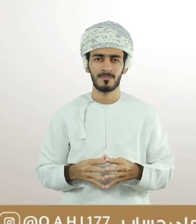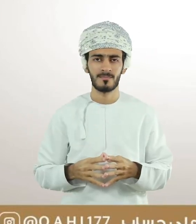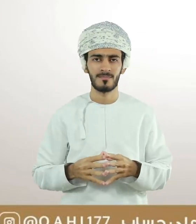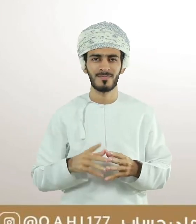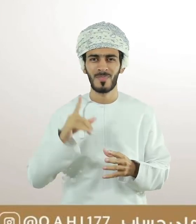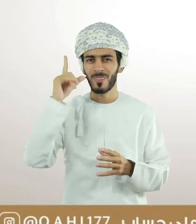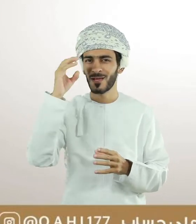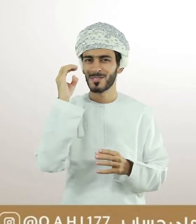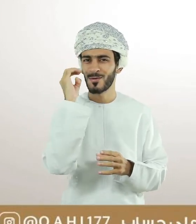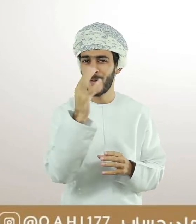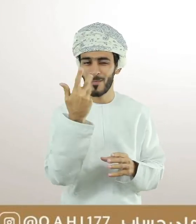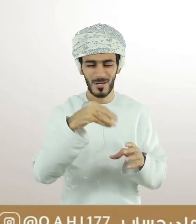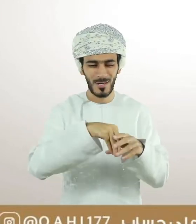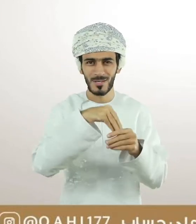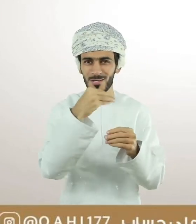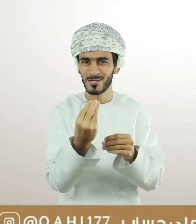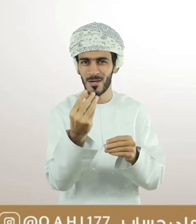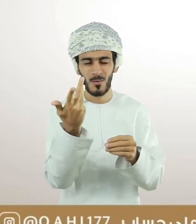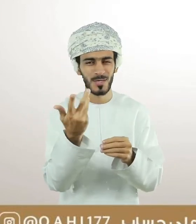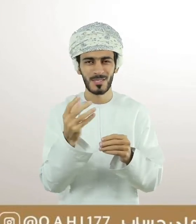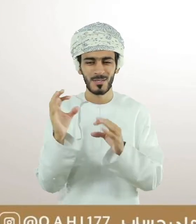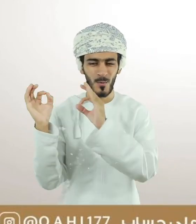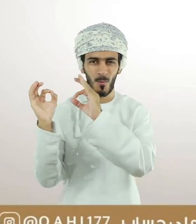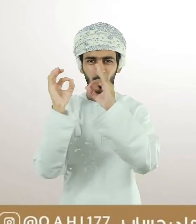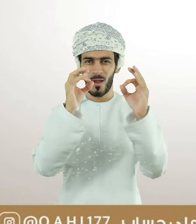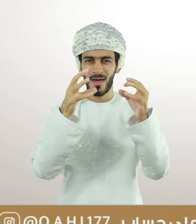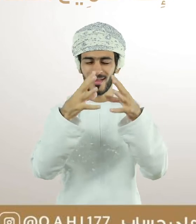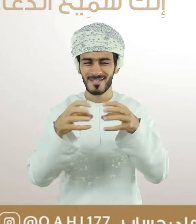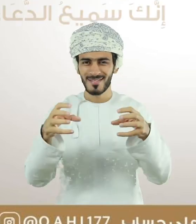إنك سميع الدعاء